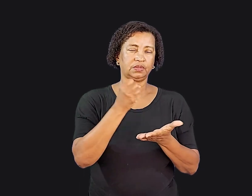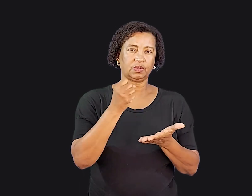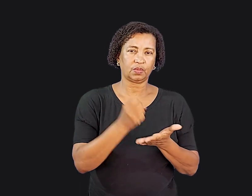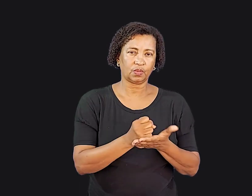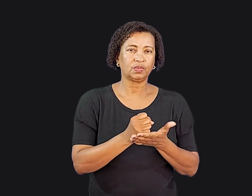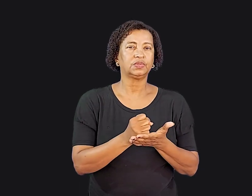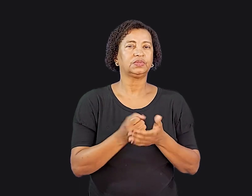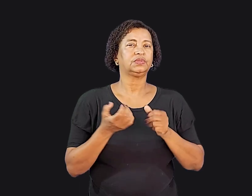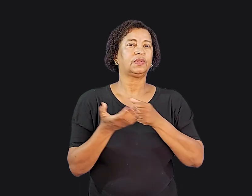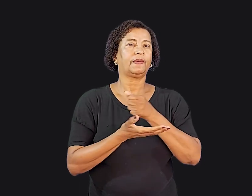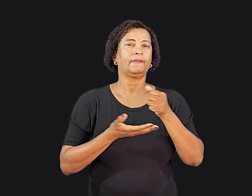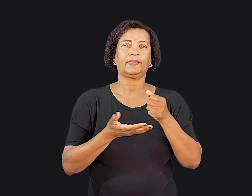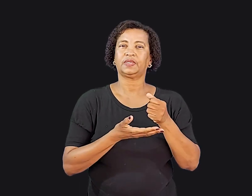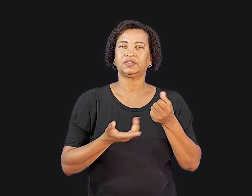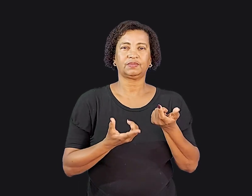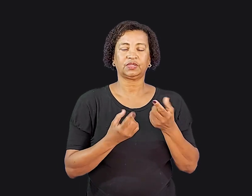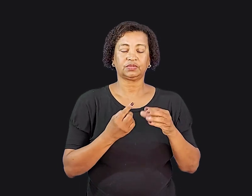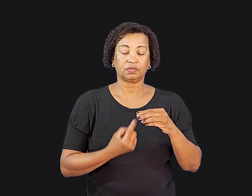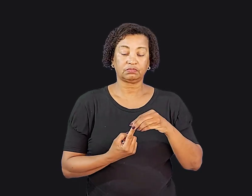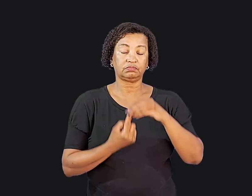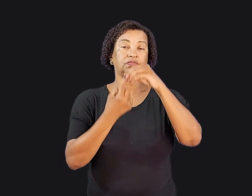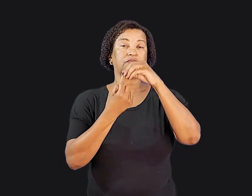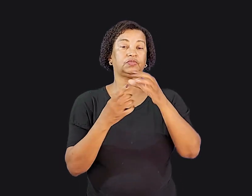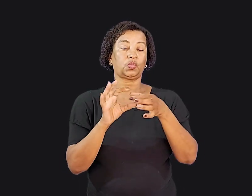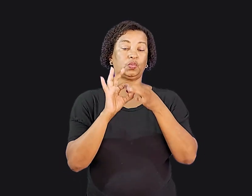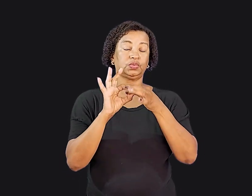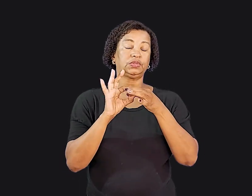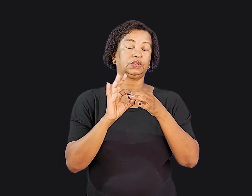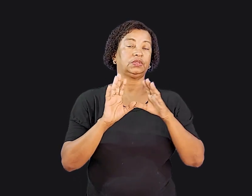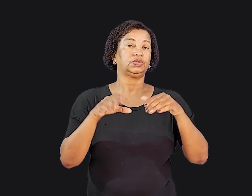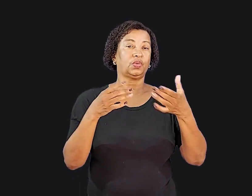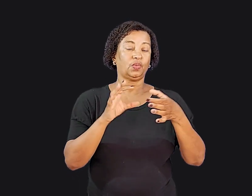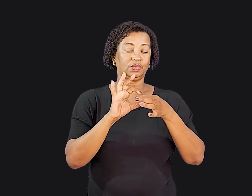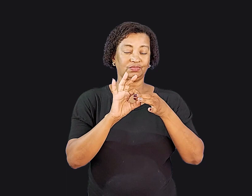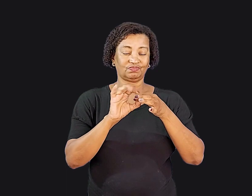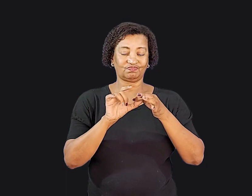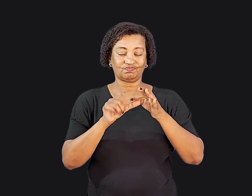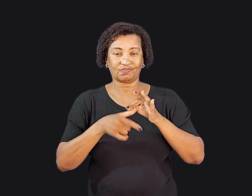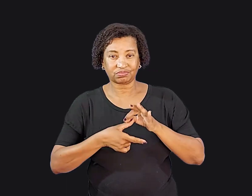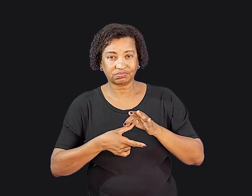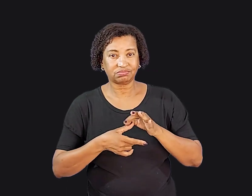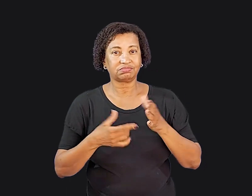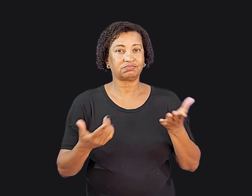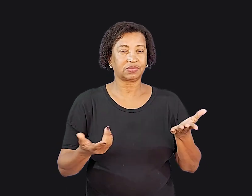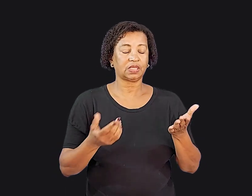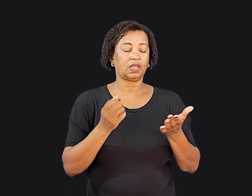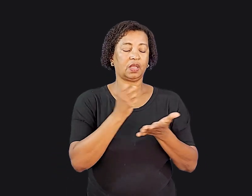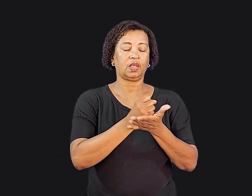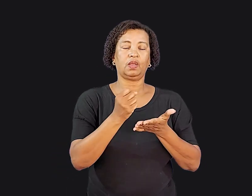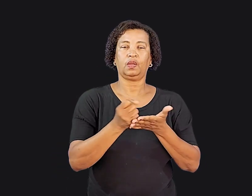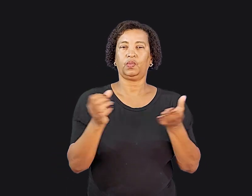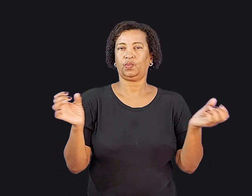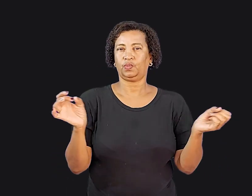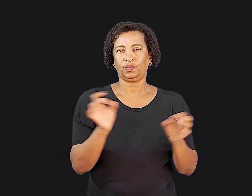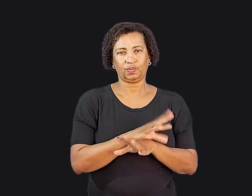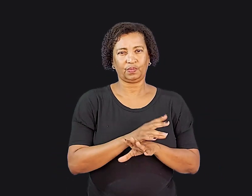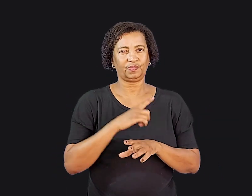na exclusividade. Quando essa exclusividade é violada, o contrato acaba. Há pessoas